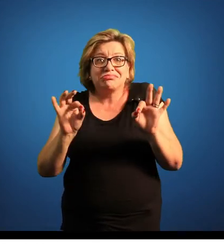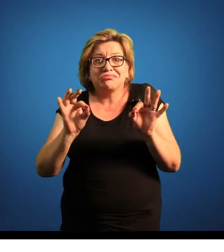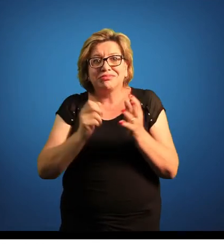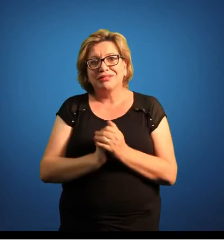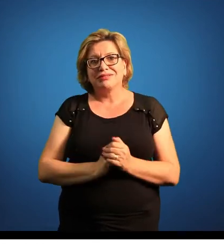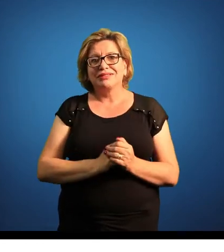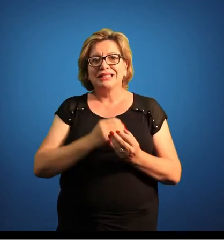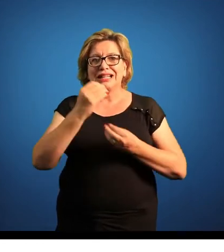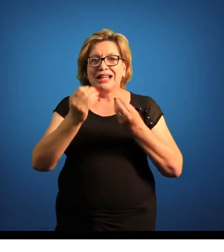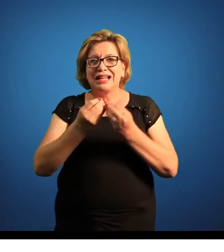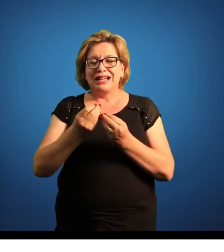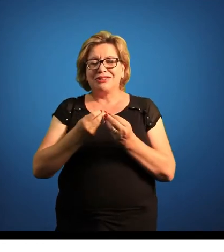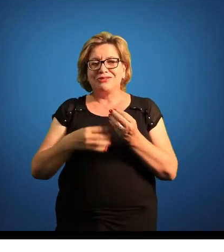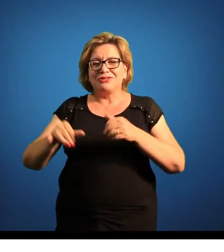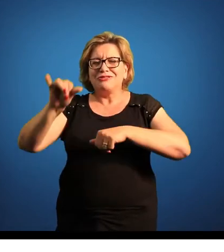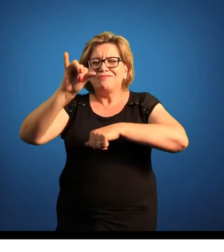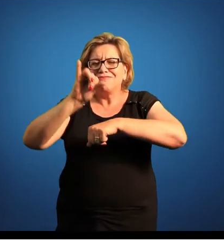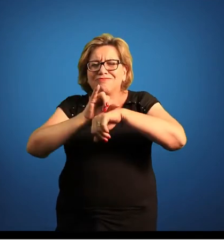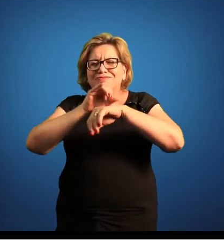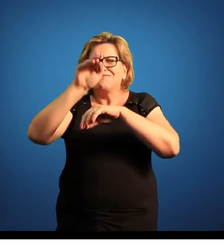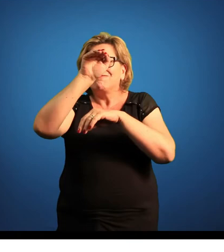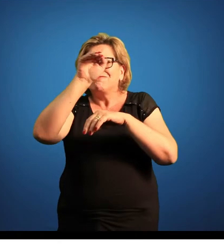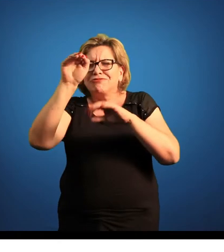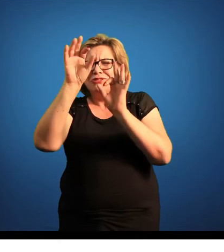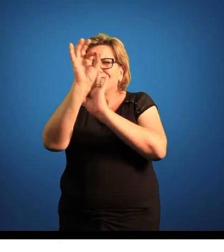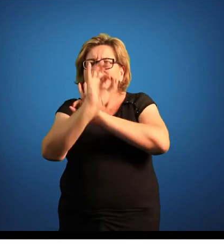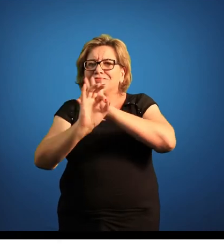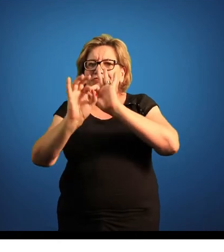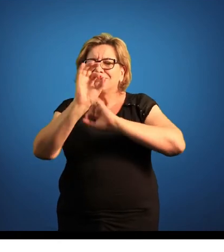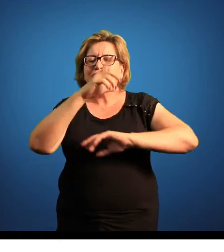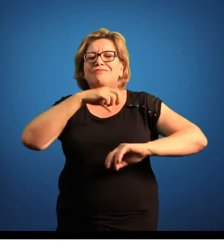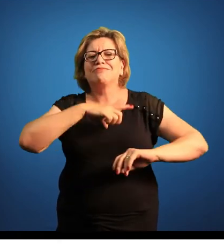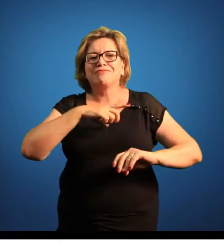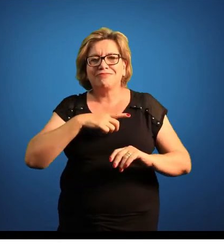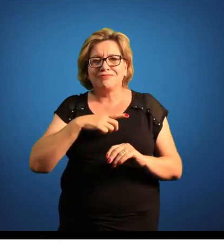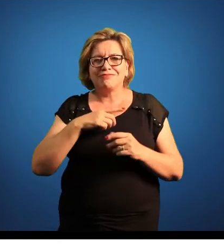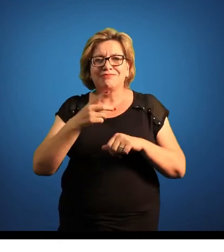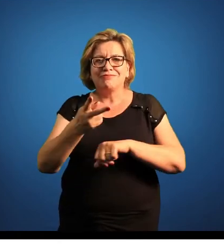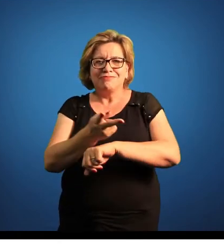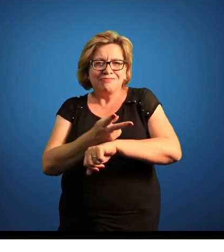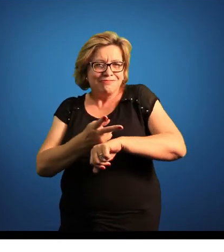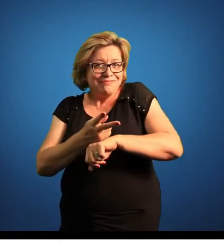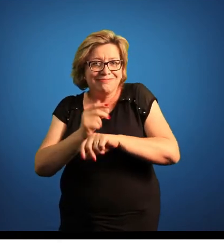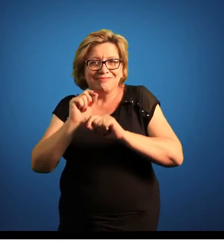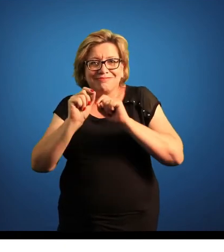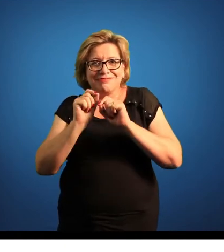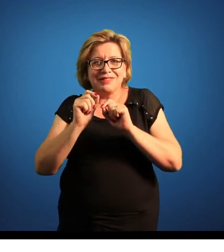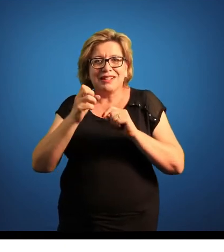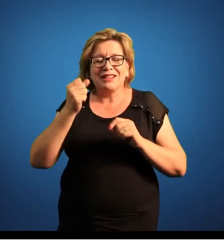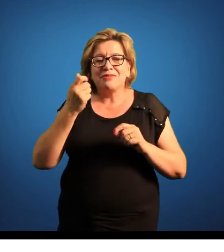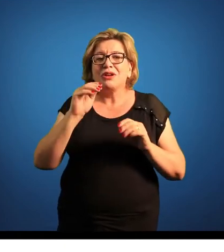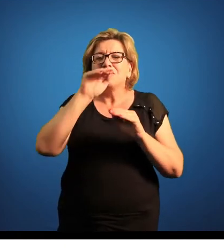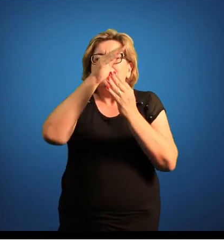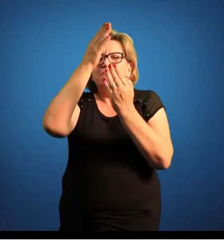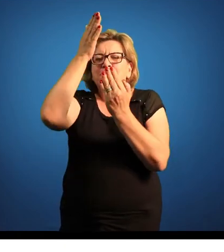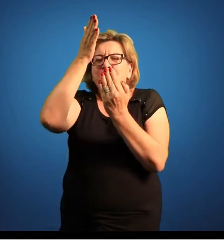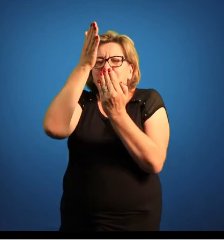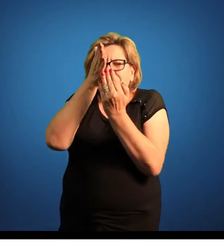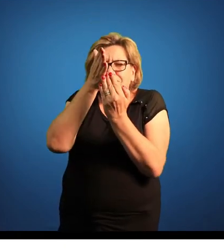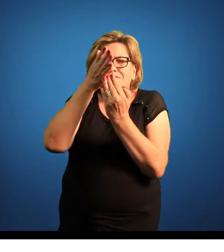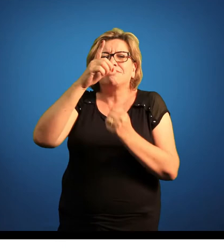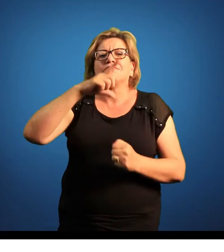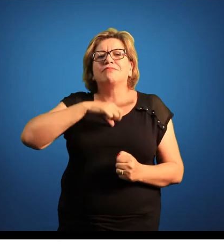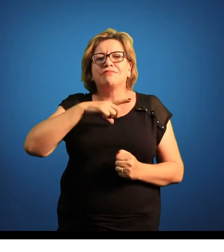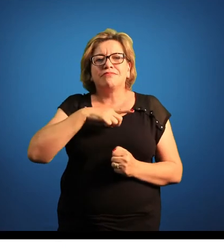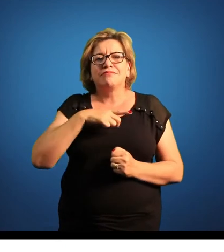Mediana é o termo central de uma série ordenada. Então, é isso que eu estou buscando. Eu quero saber o número que está no meio. Vou